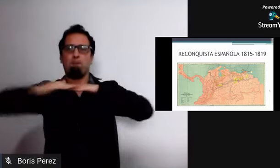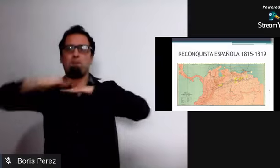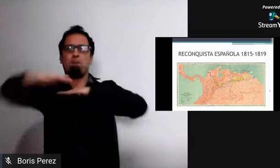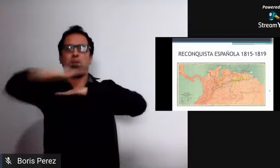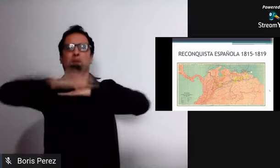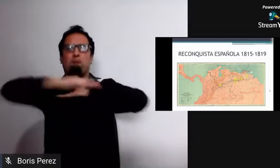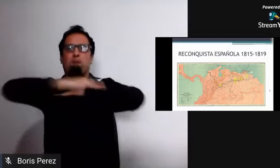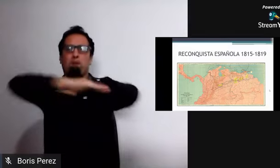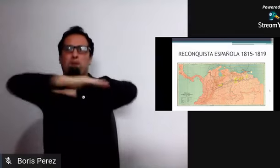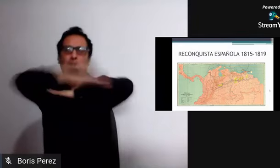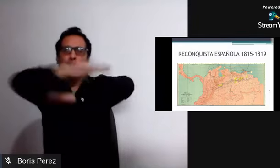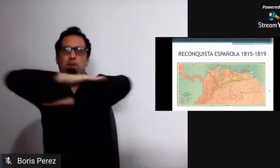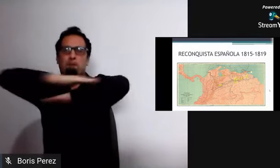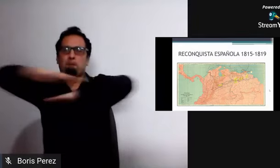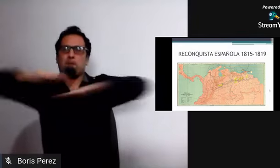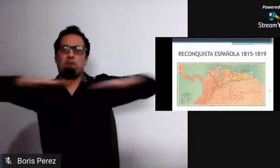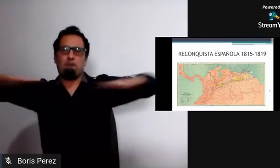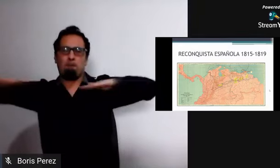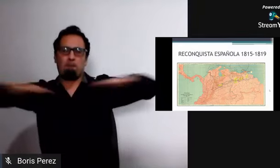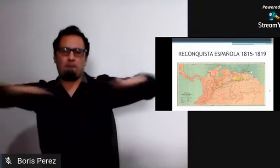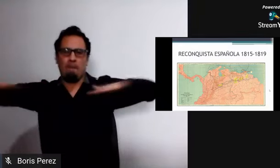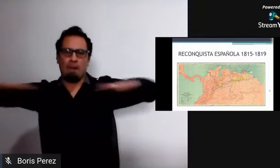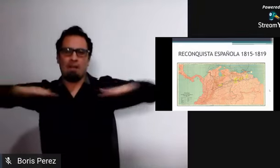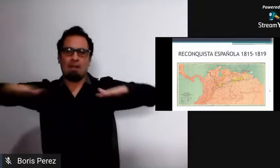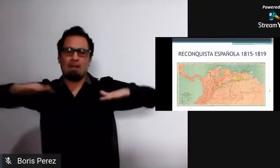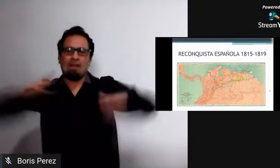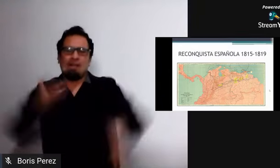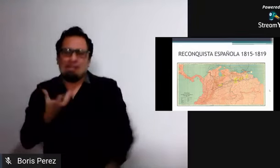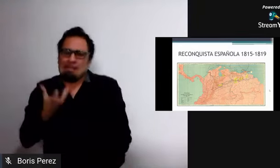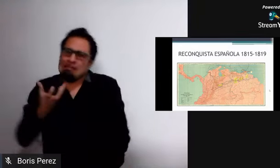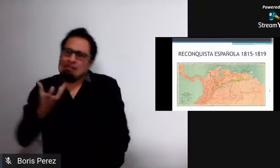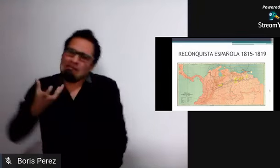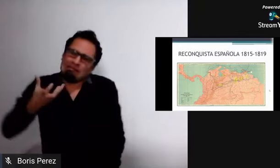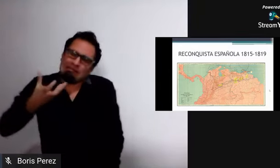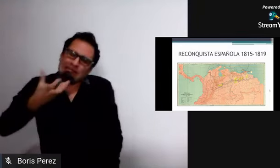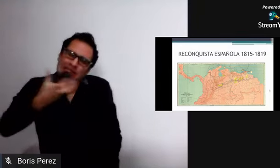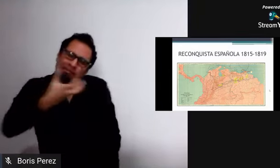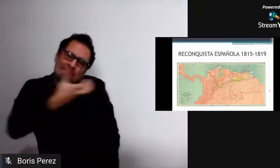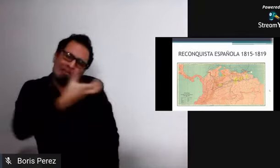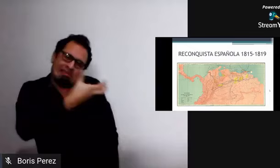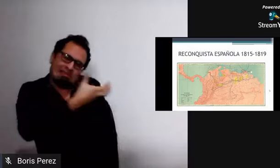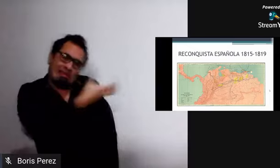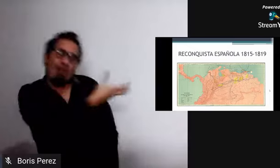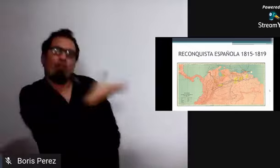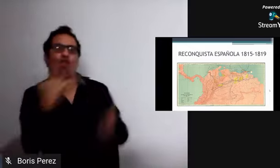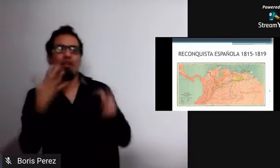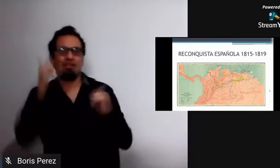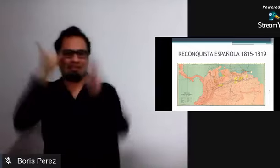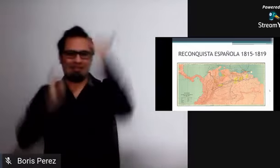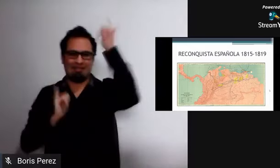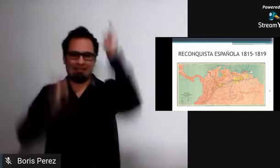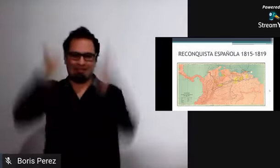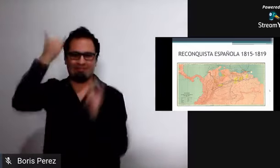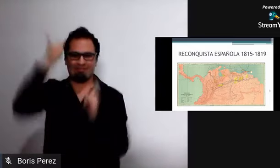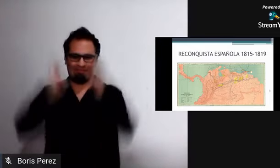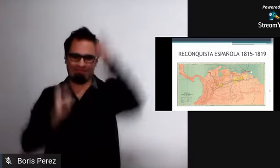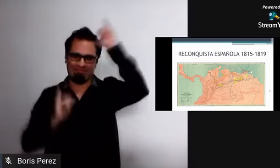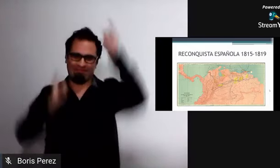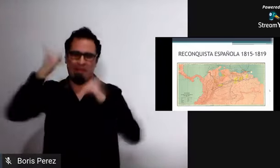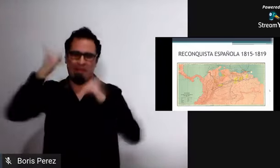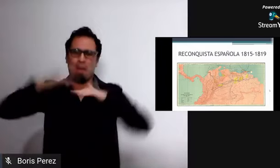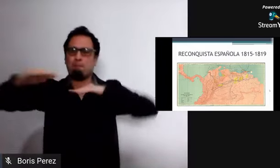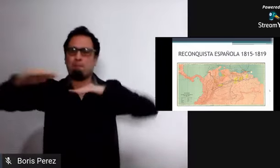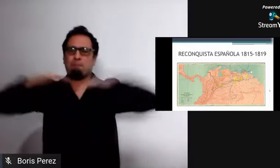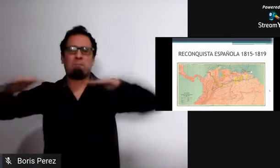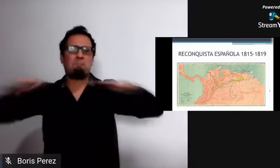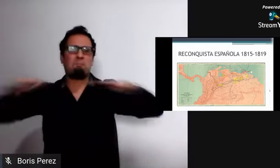ni acompañado por el comandante Simón Bolívar. Sin embargo, en medio de esos territorios y